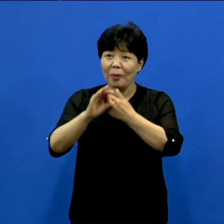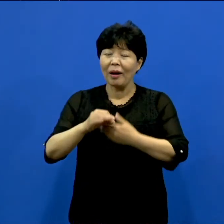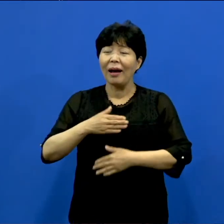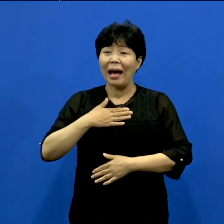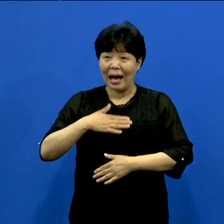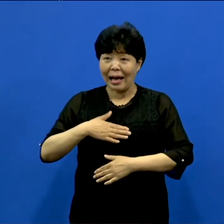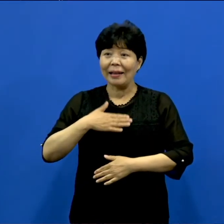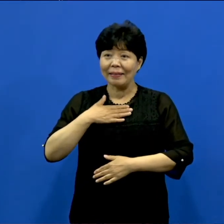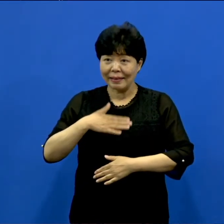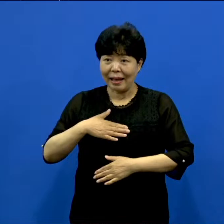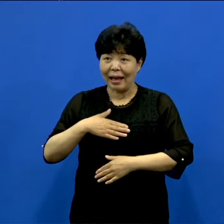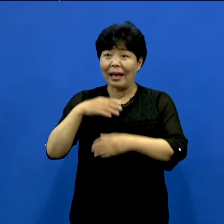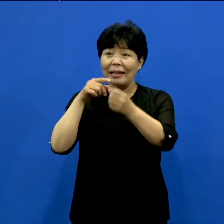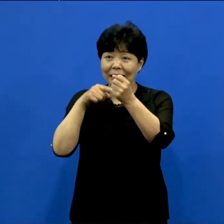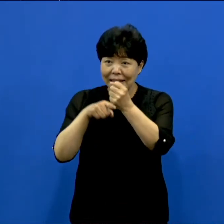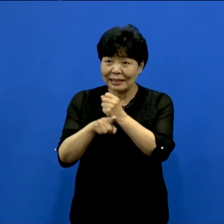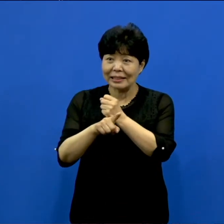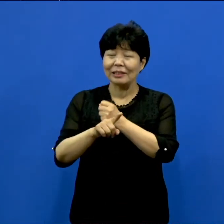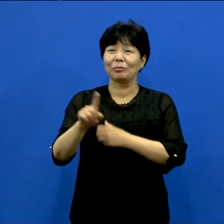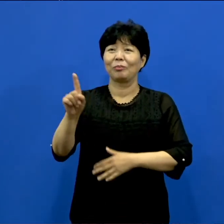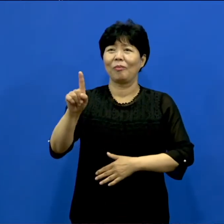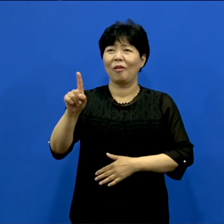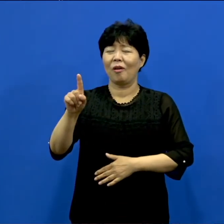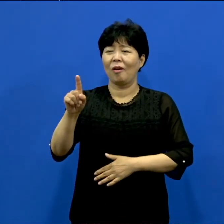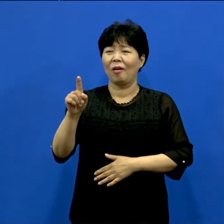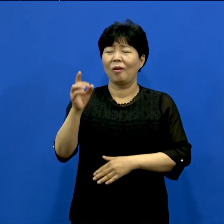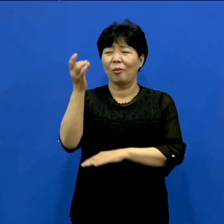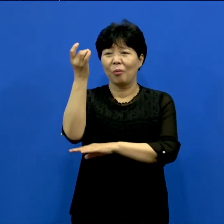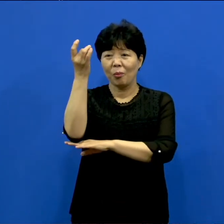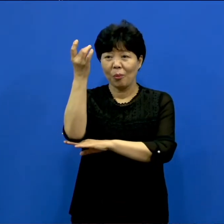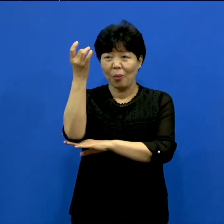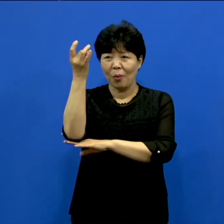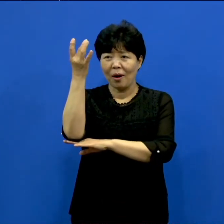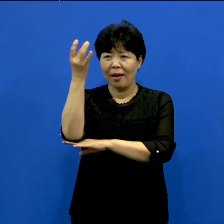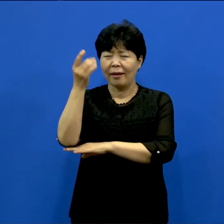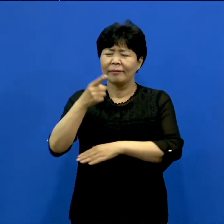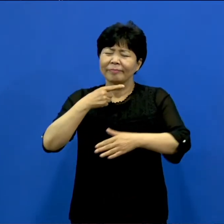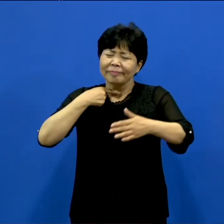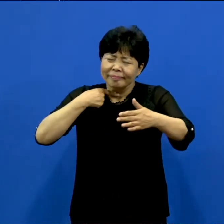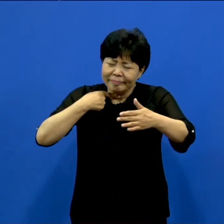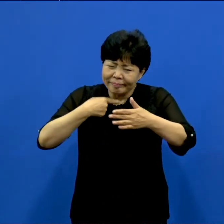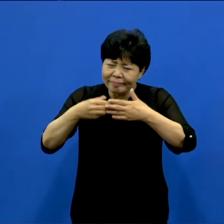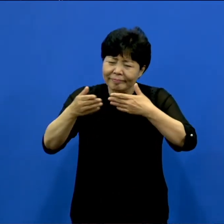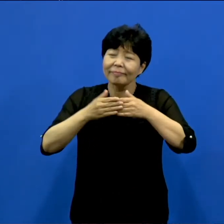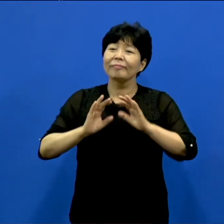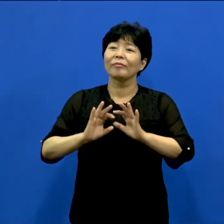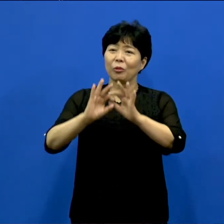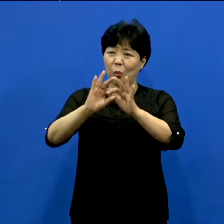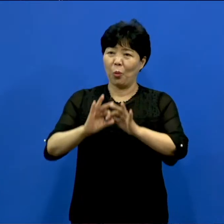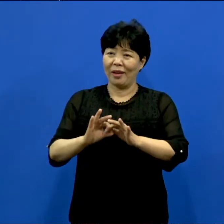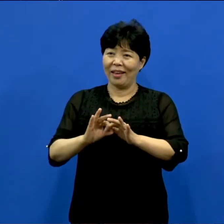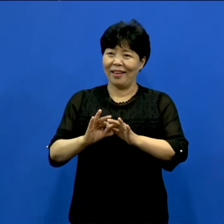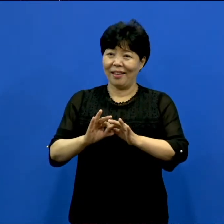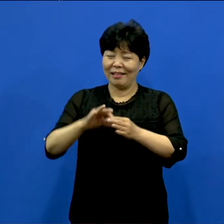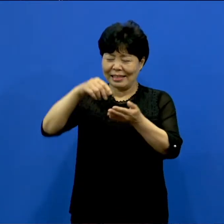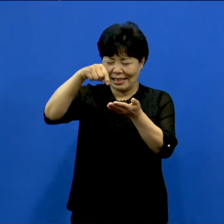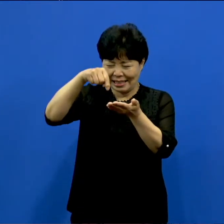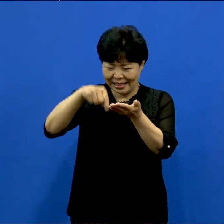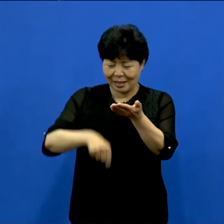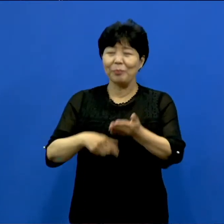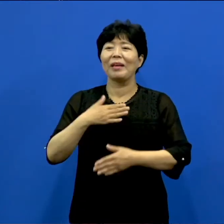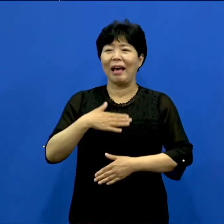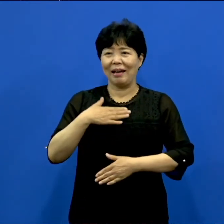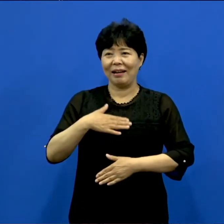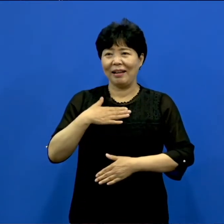때 우리 표현은 그냥 안다인데 원어적으로 들어가면 체험을 통해서 아는 거예요. 네. 이제